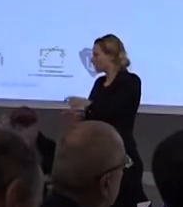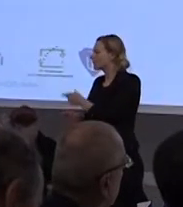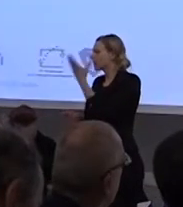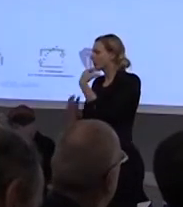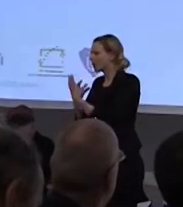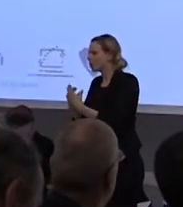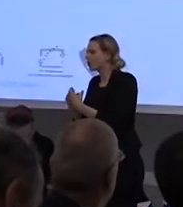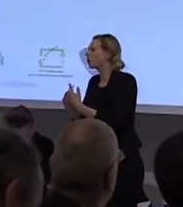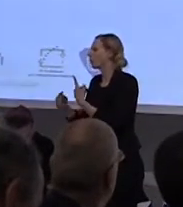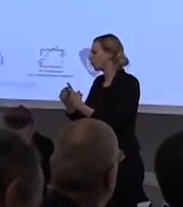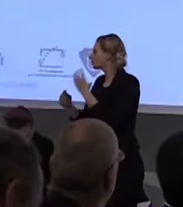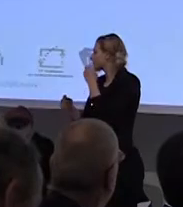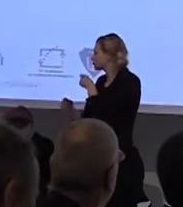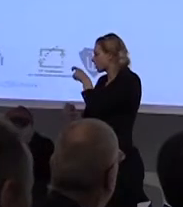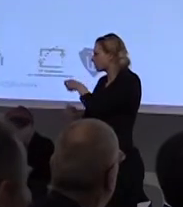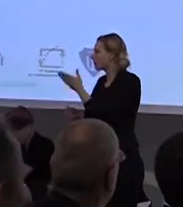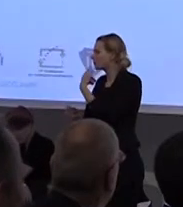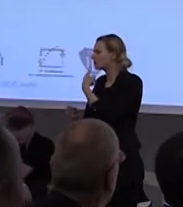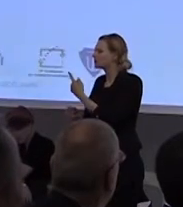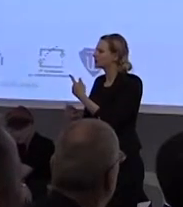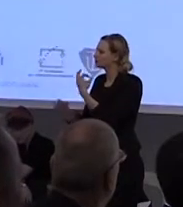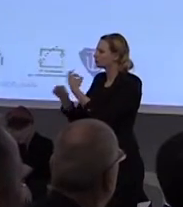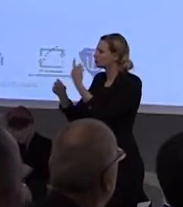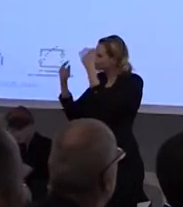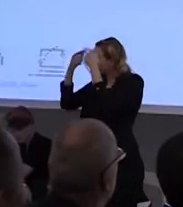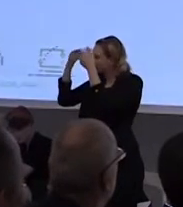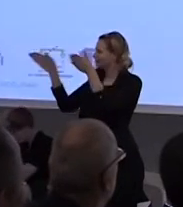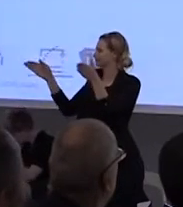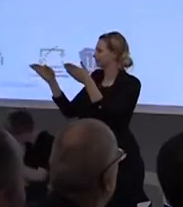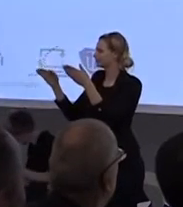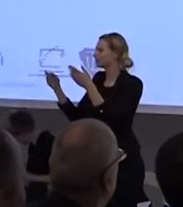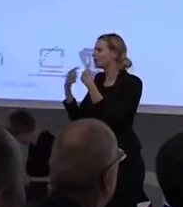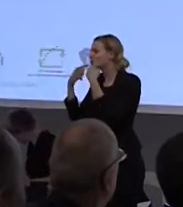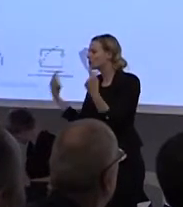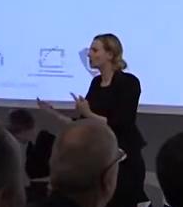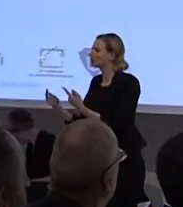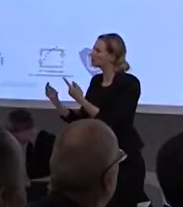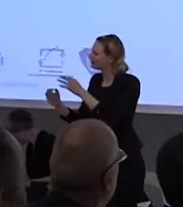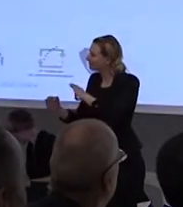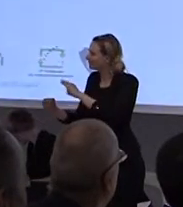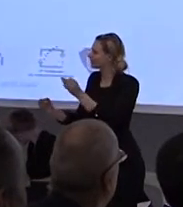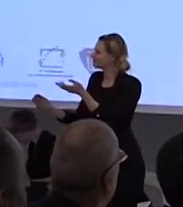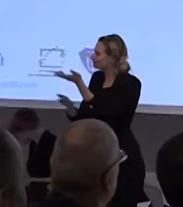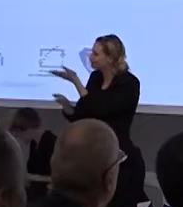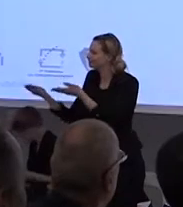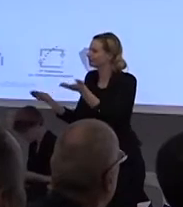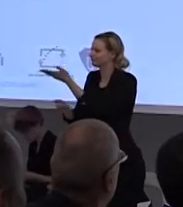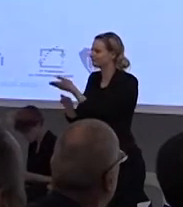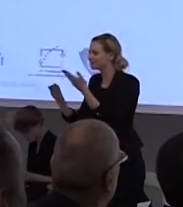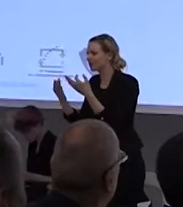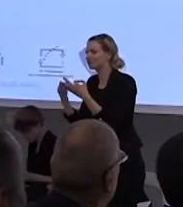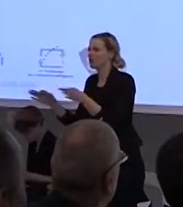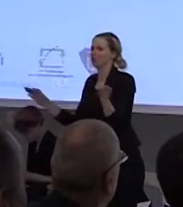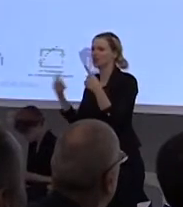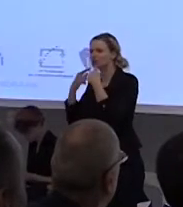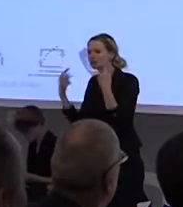byli otevření, abyste se nechali překvapovat, abyste byli schopni navázat nová spojení toho, co už jste předtím poznali, toho, co už jste zažili